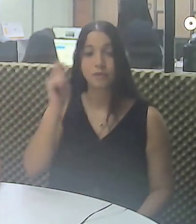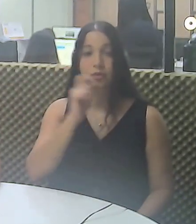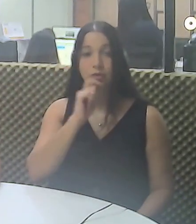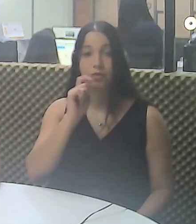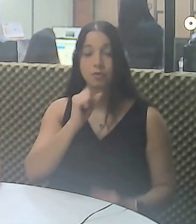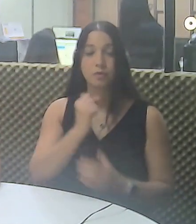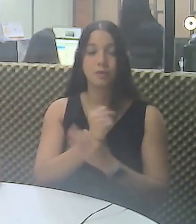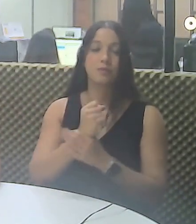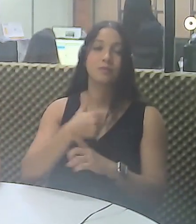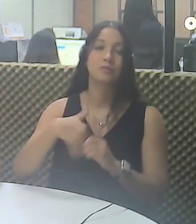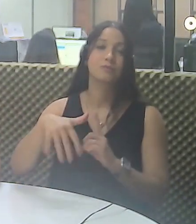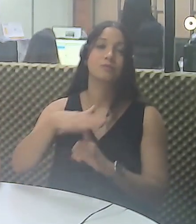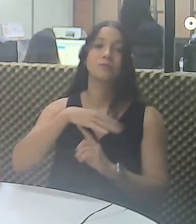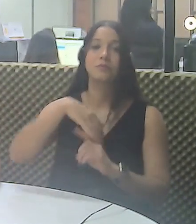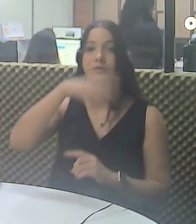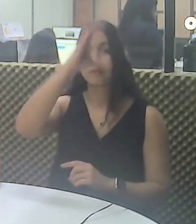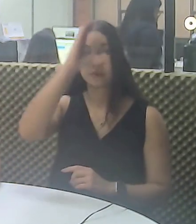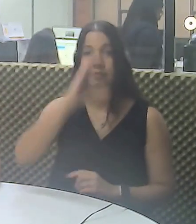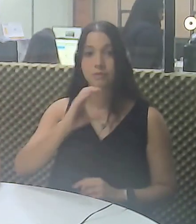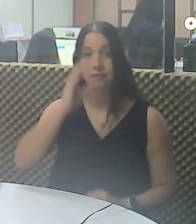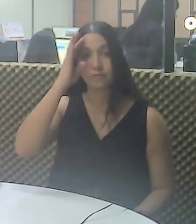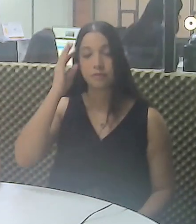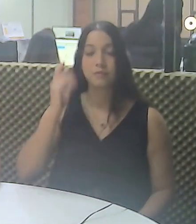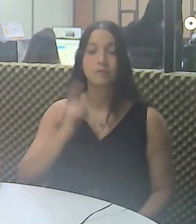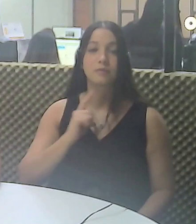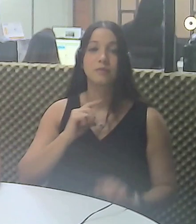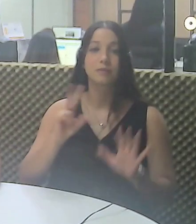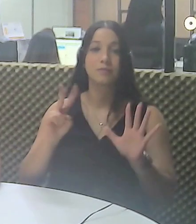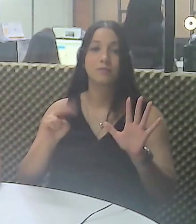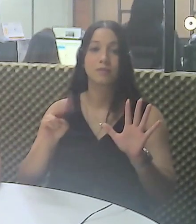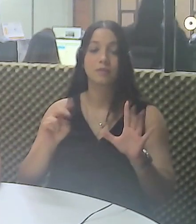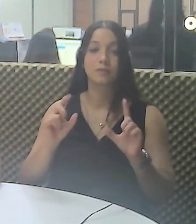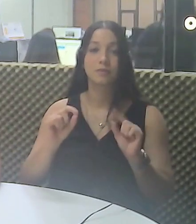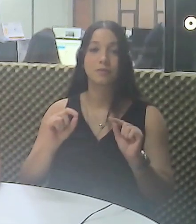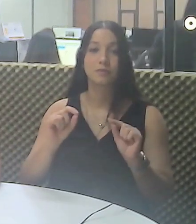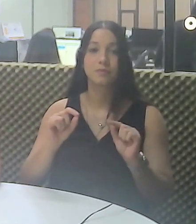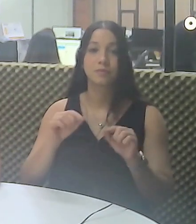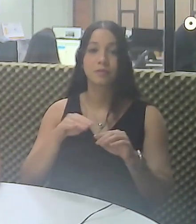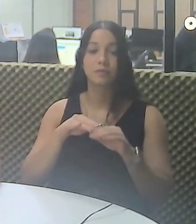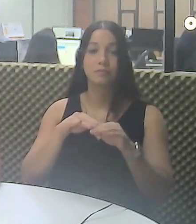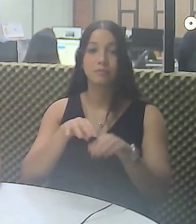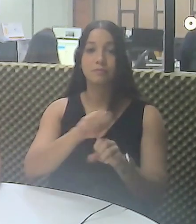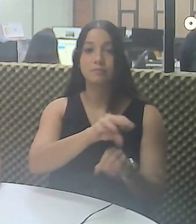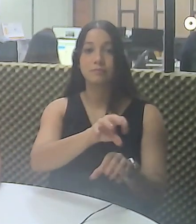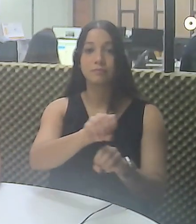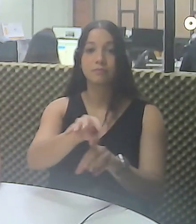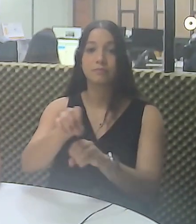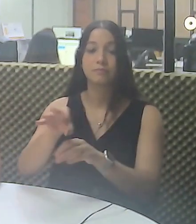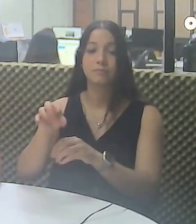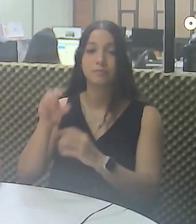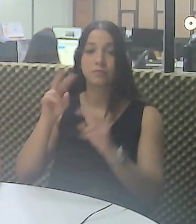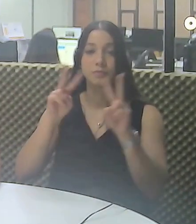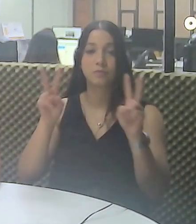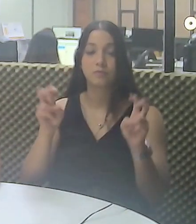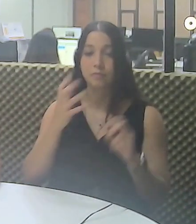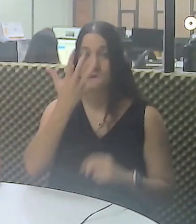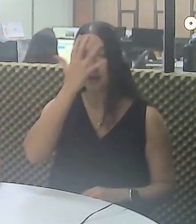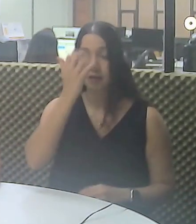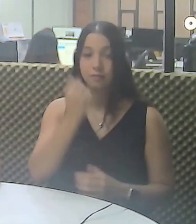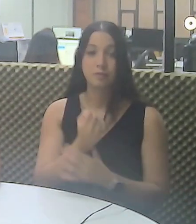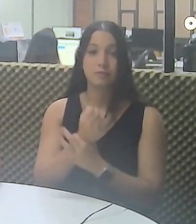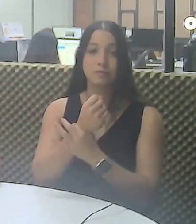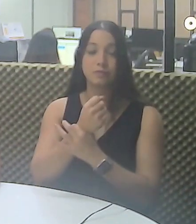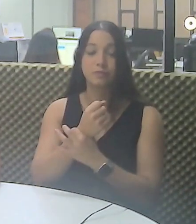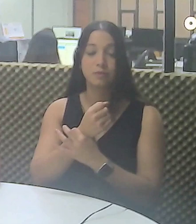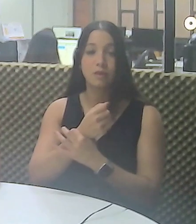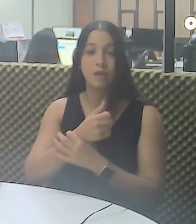Drogas, Defesa Social e Defesa Civil, realizará neste fim de semana a Blitz Educativa. Com o tema Carnaval Seguro,